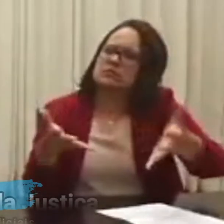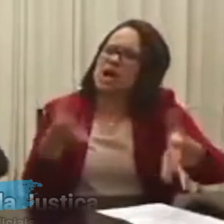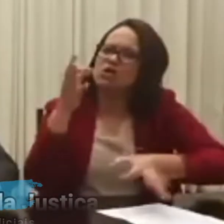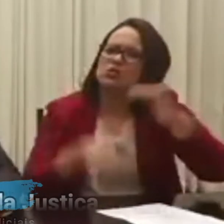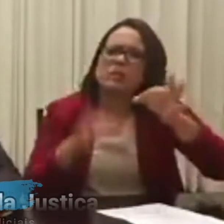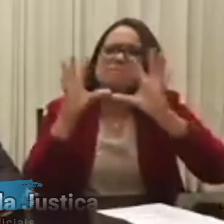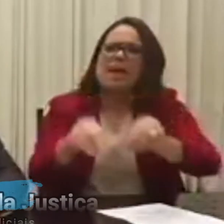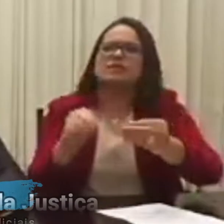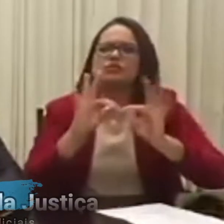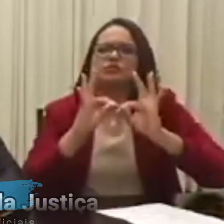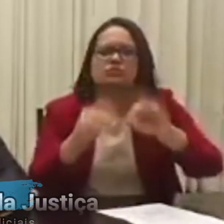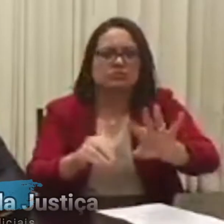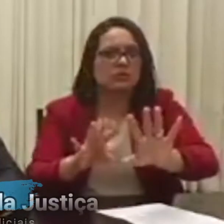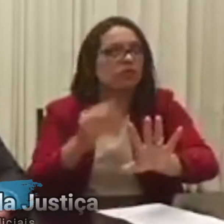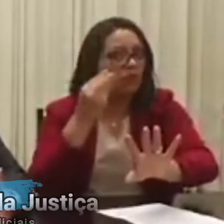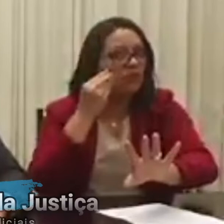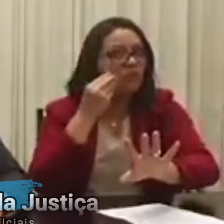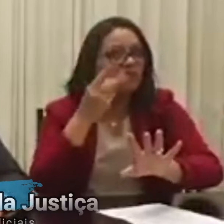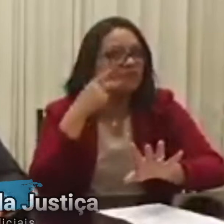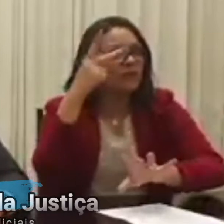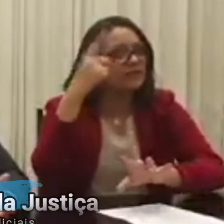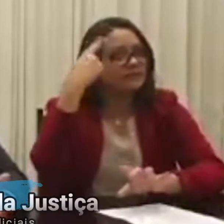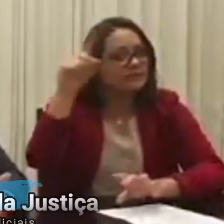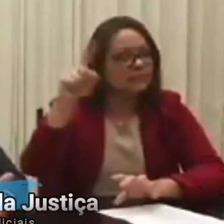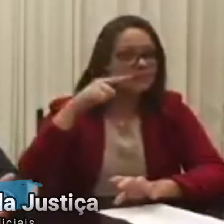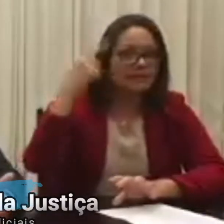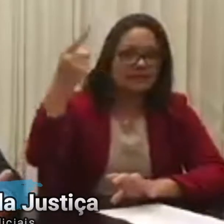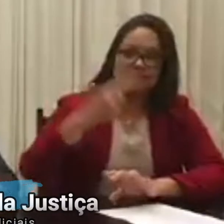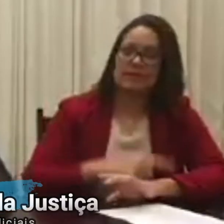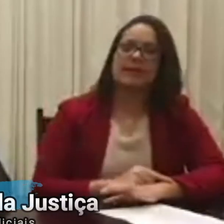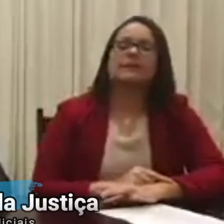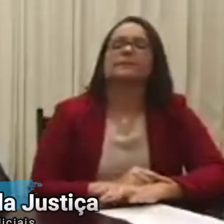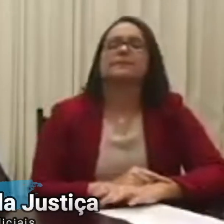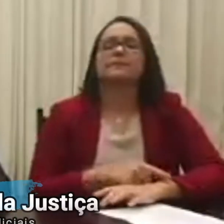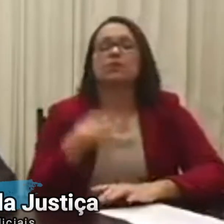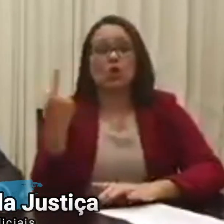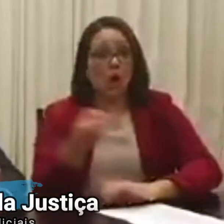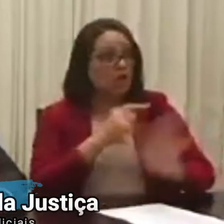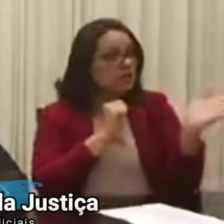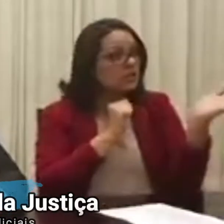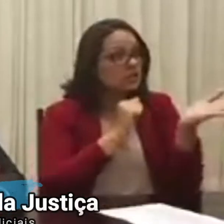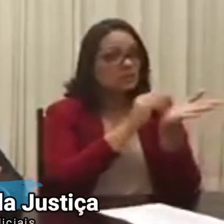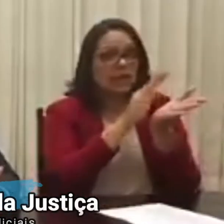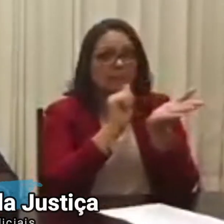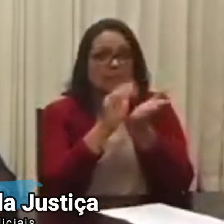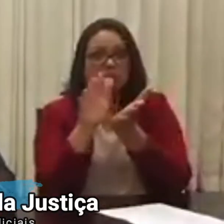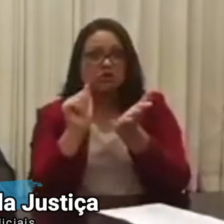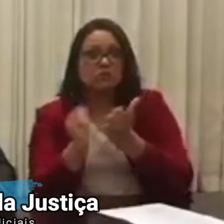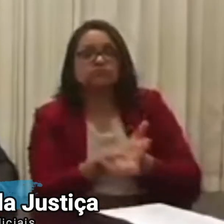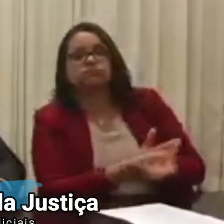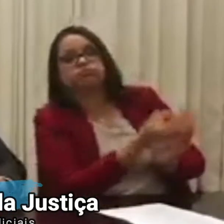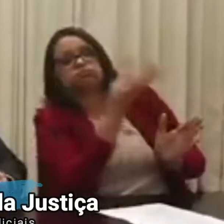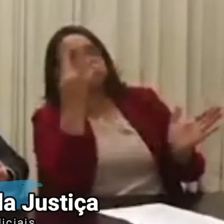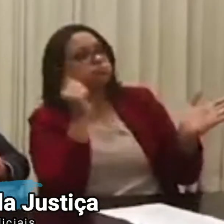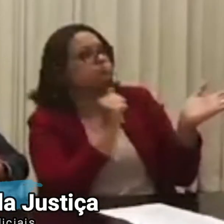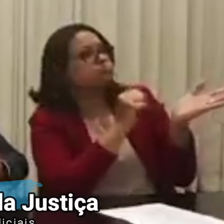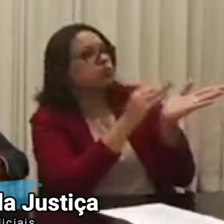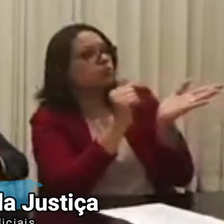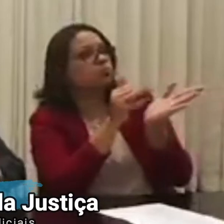Inclusive tem uma ação, talvez fale semana que vem, primeira instância, liminar. Nós que demitimos milhares no começo do ano, a